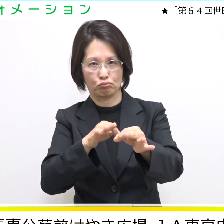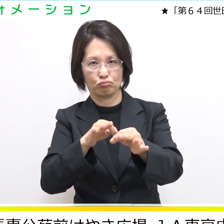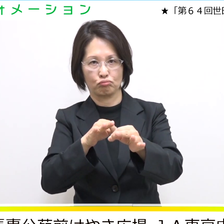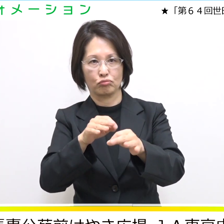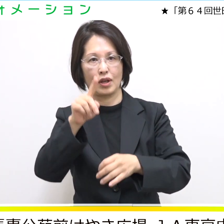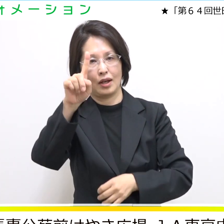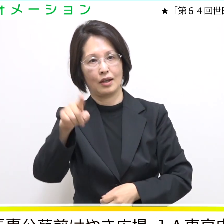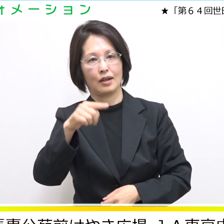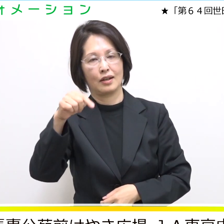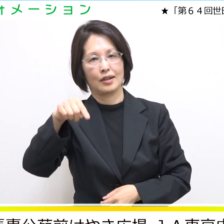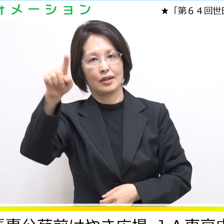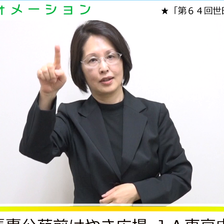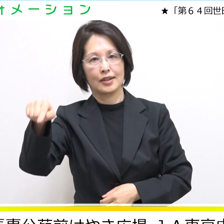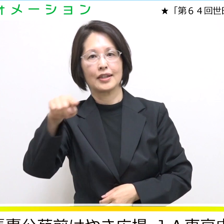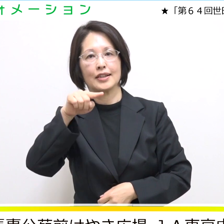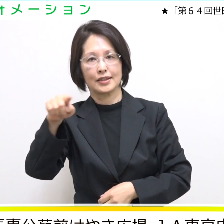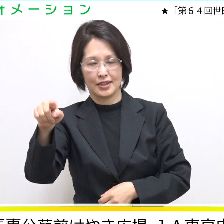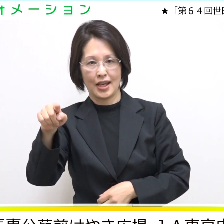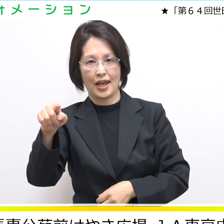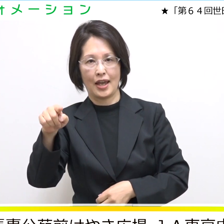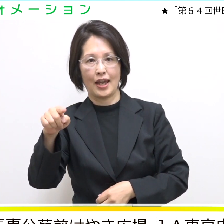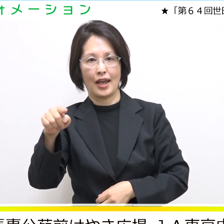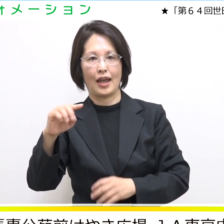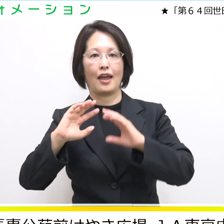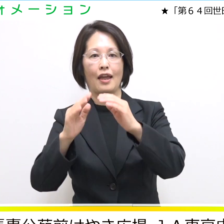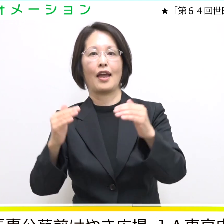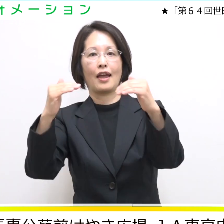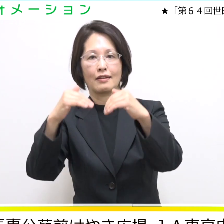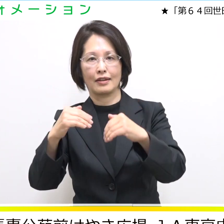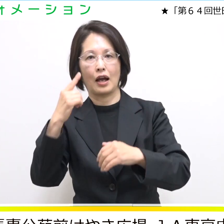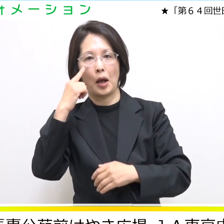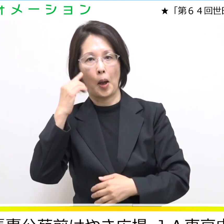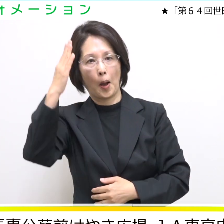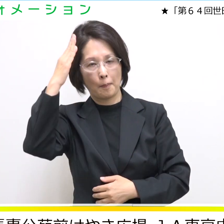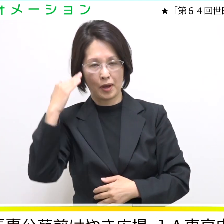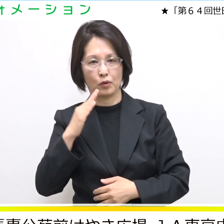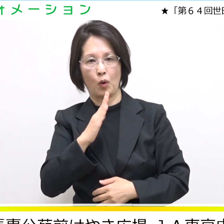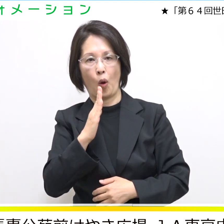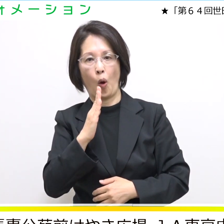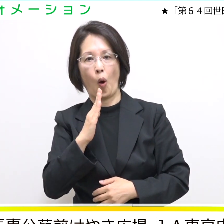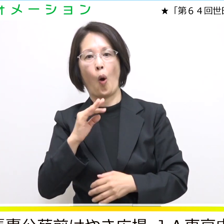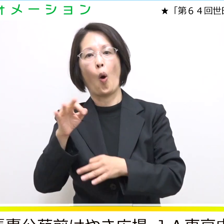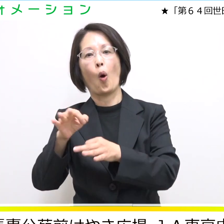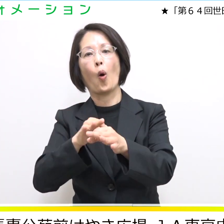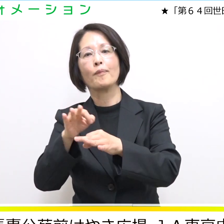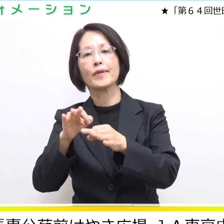店JA世田谷目黒本店前など